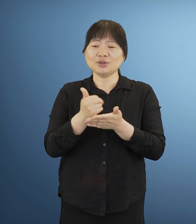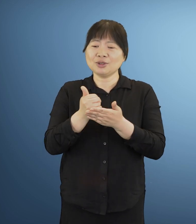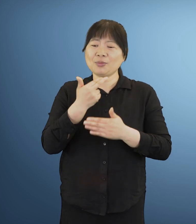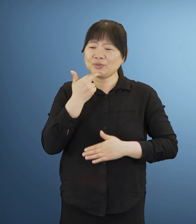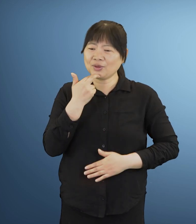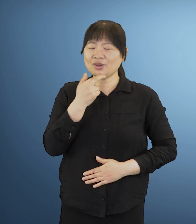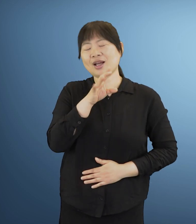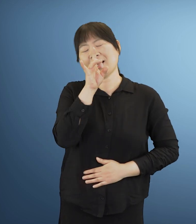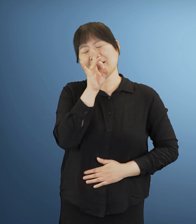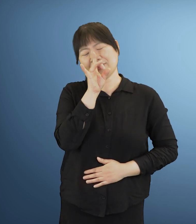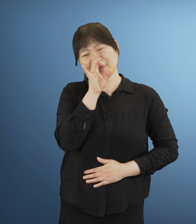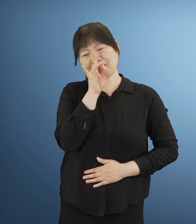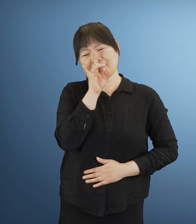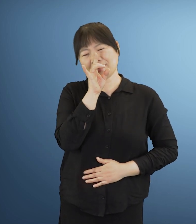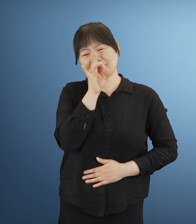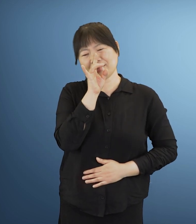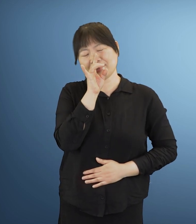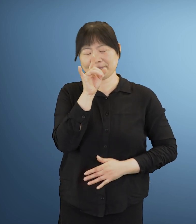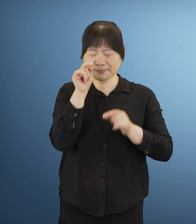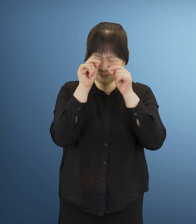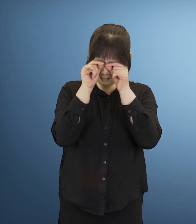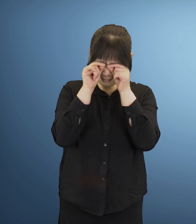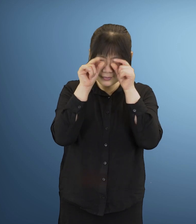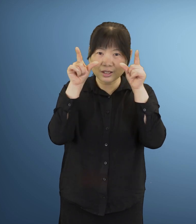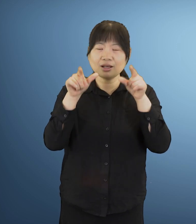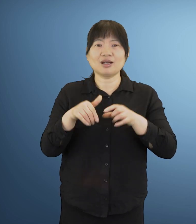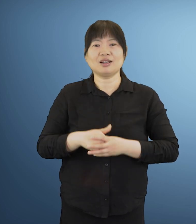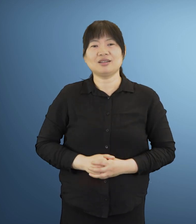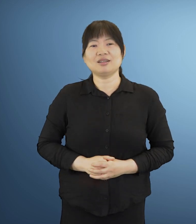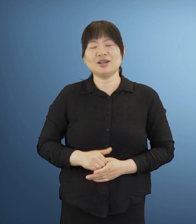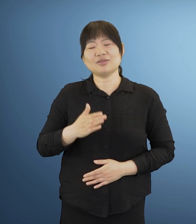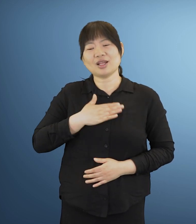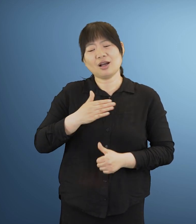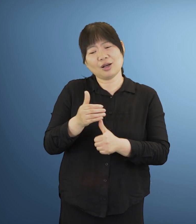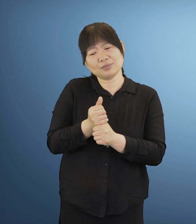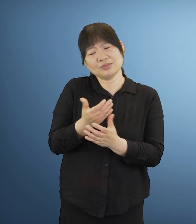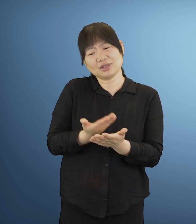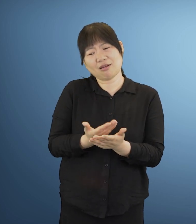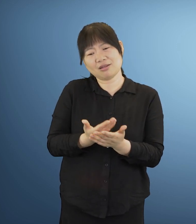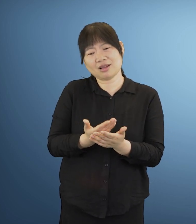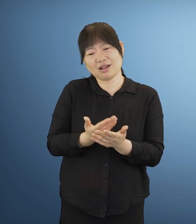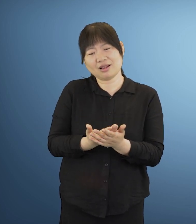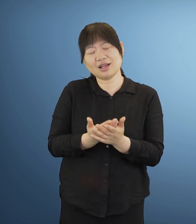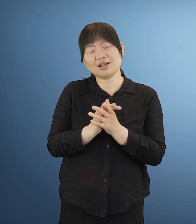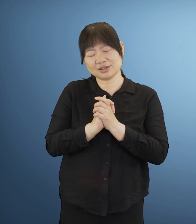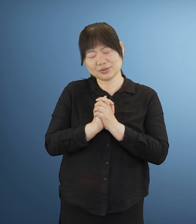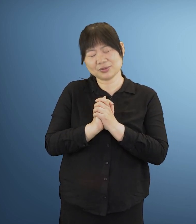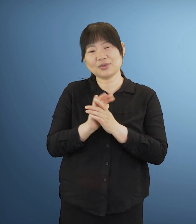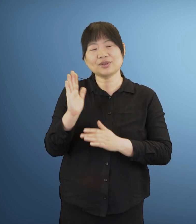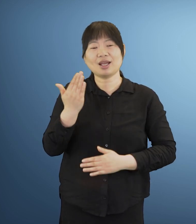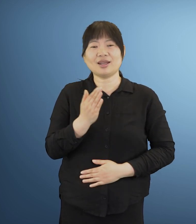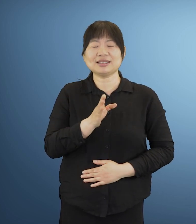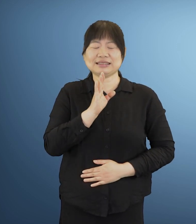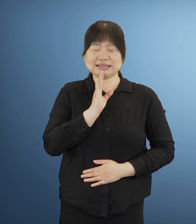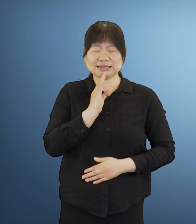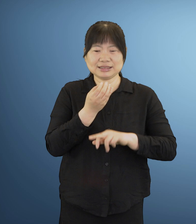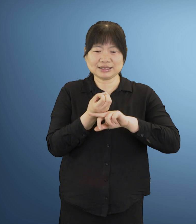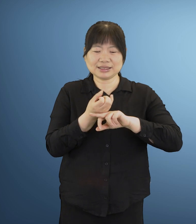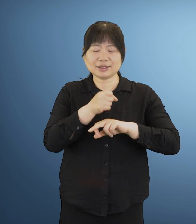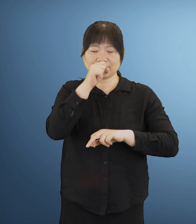안 된다는 존재임을 깨달았습니다. 나 좀 붙들어 주세요. 옥터가 되는